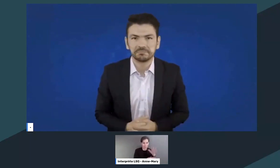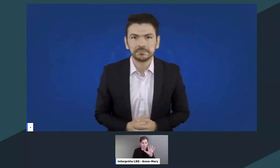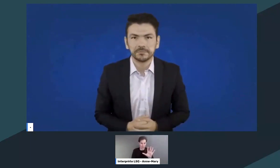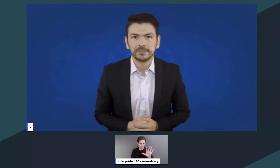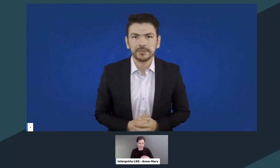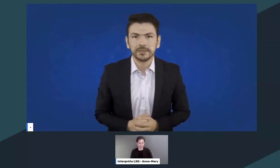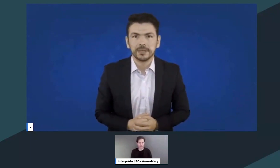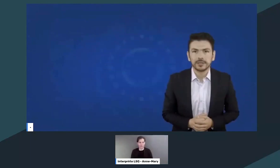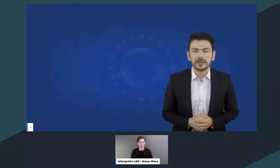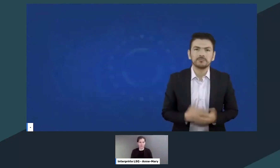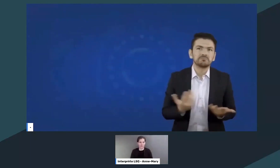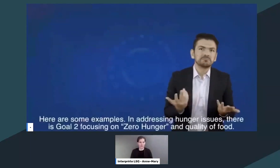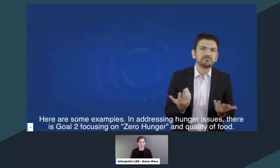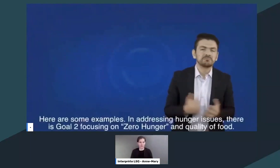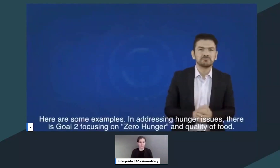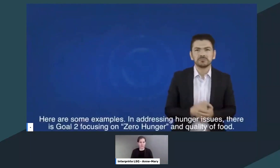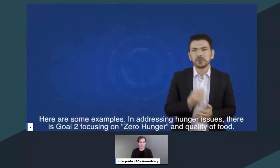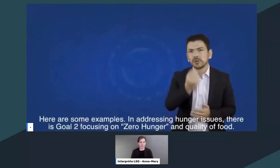17 objectifs,